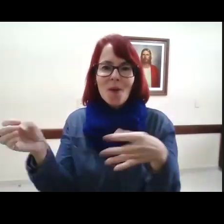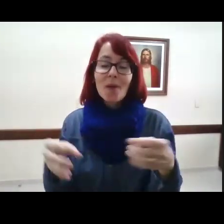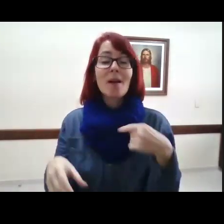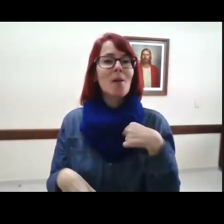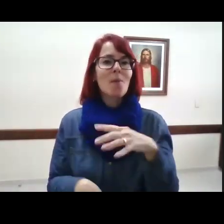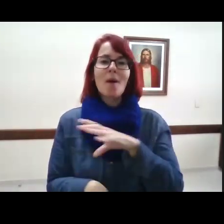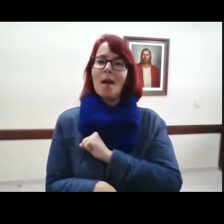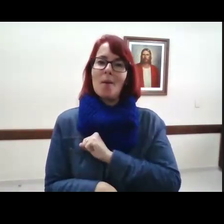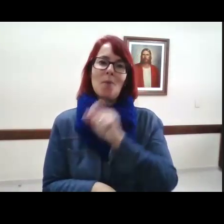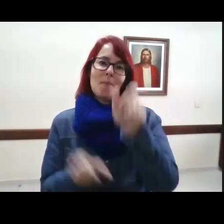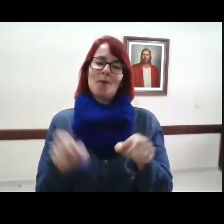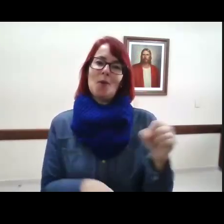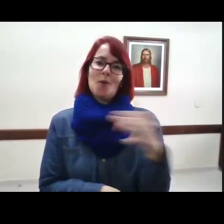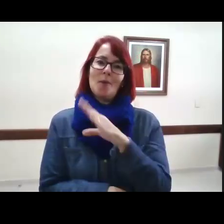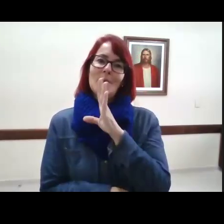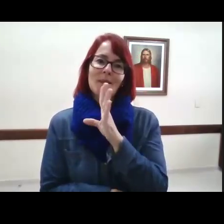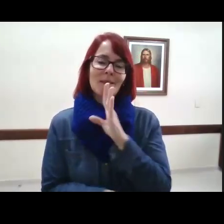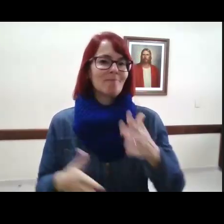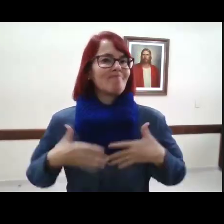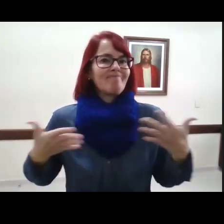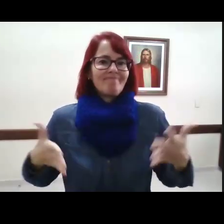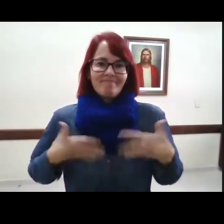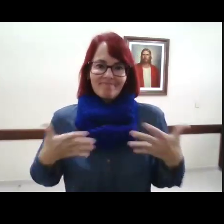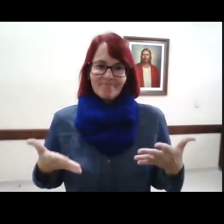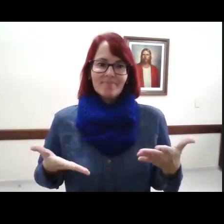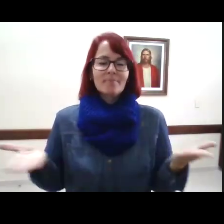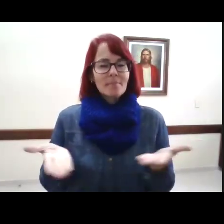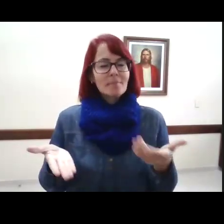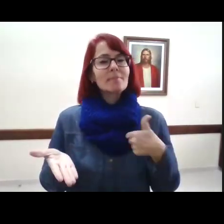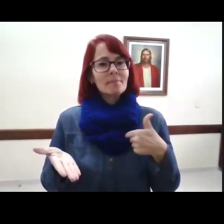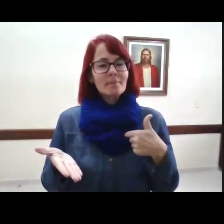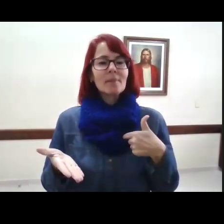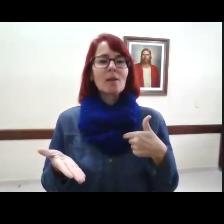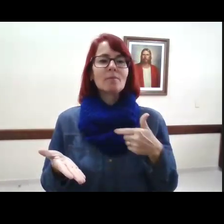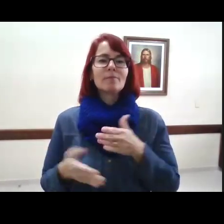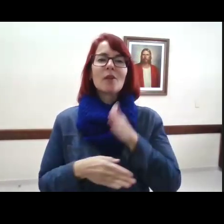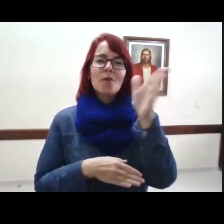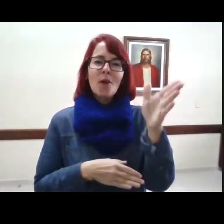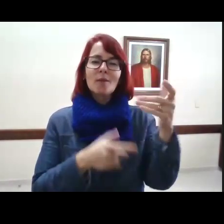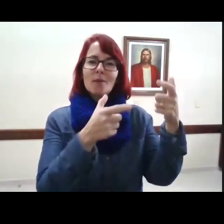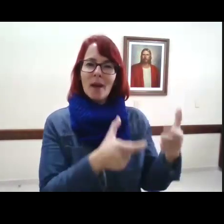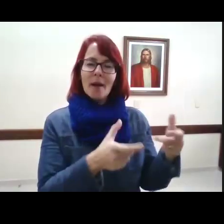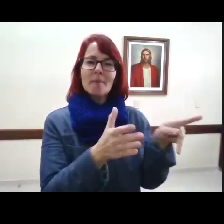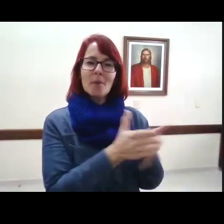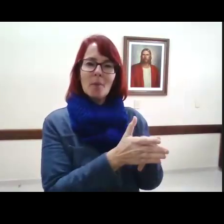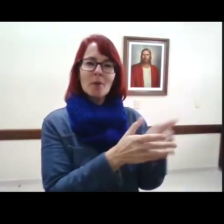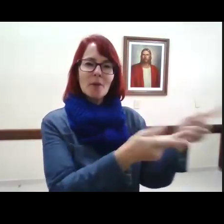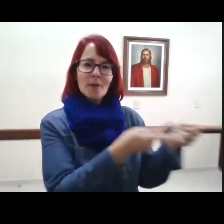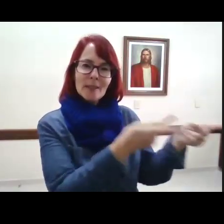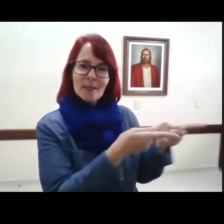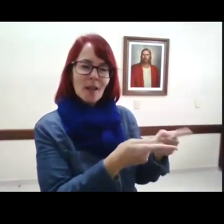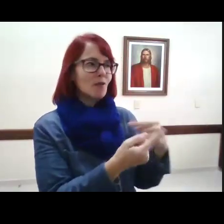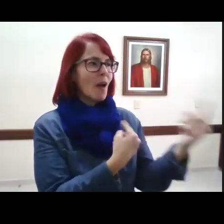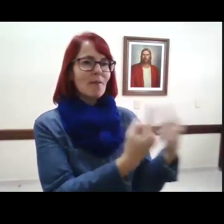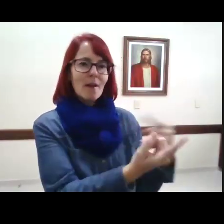as pessoas, sou muito animada. Então, tendo a oportunidade de servir no centro de visitantes, a gente está sempre vendo pessoas diferentes entrar e sair,